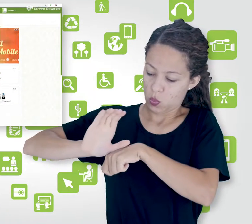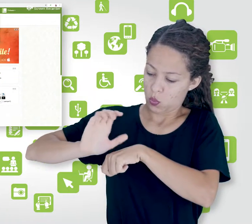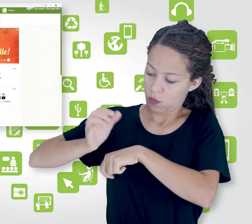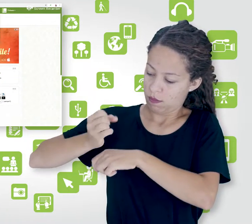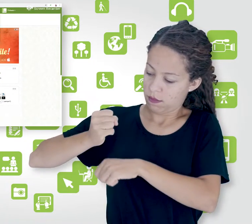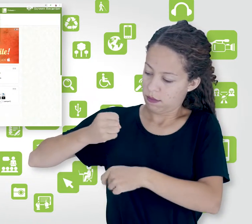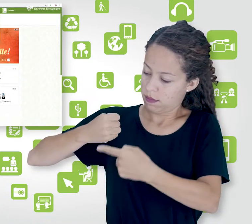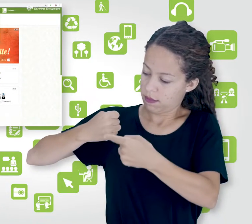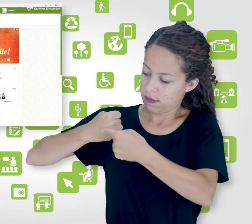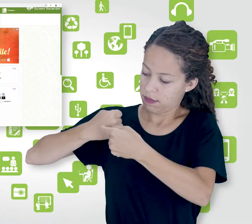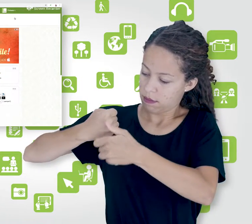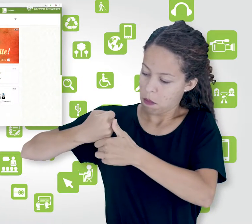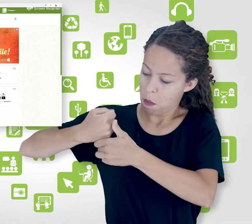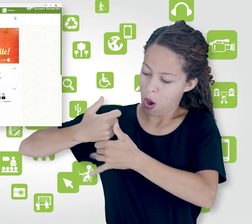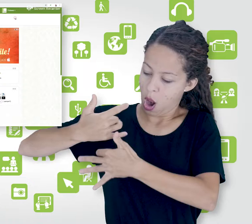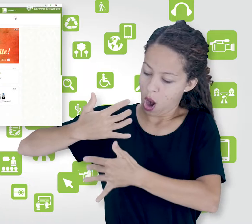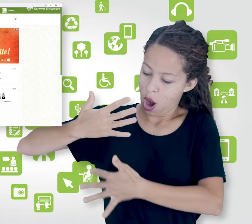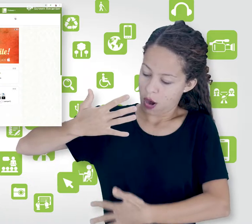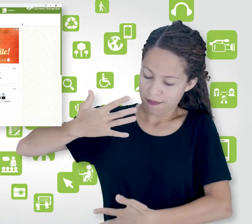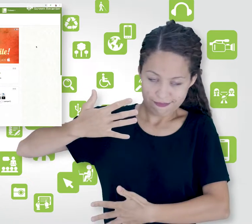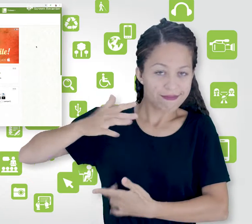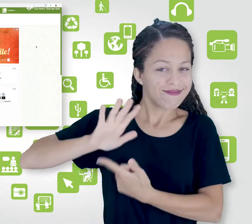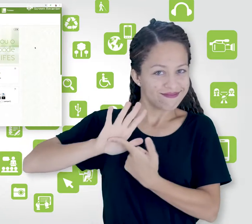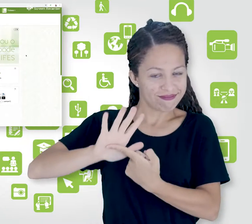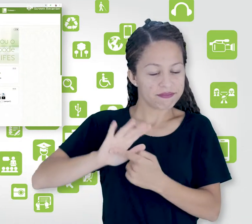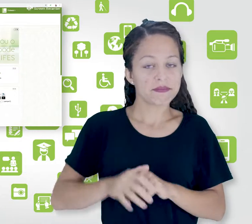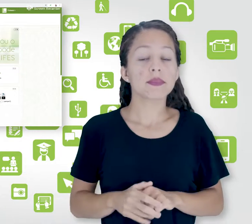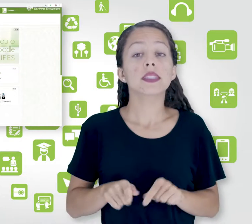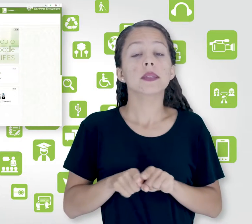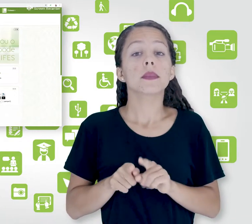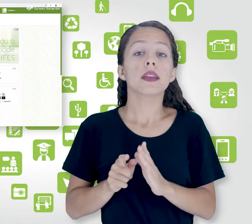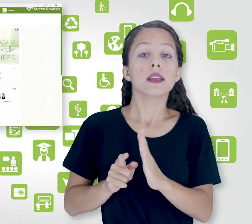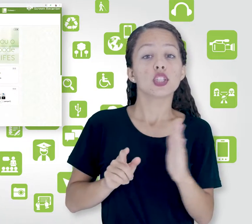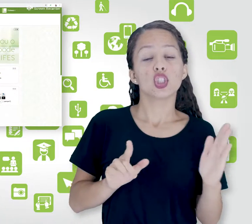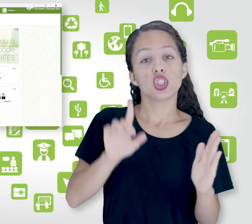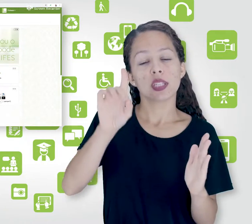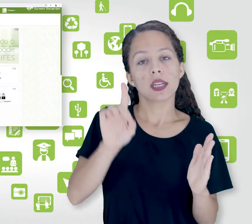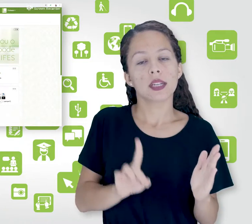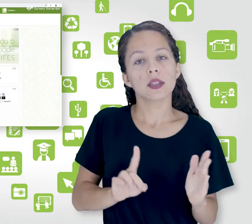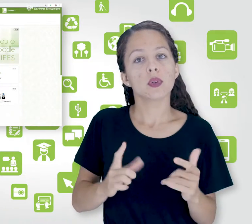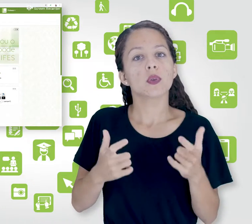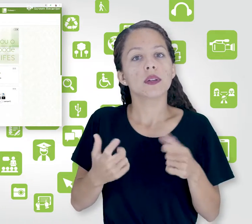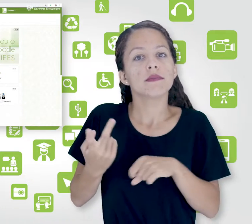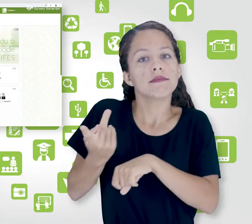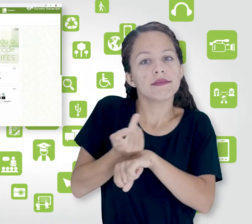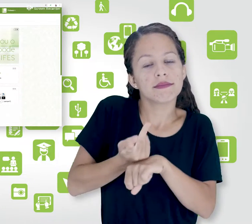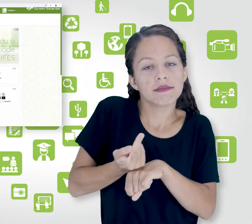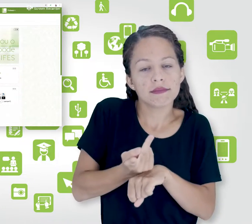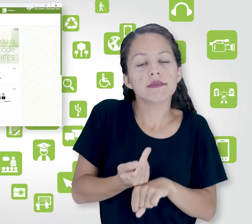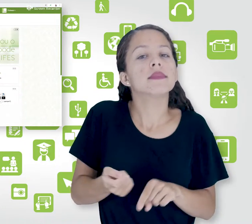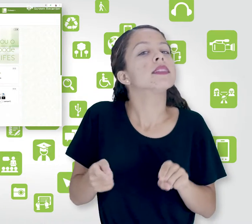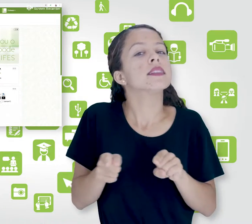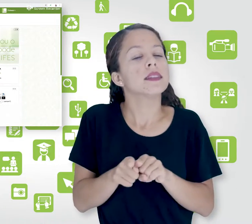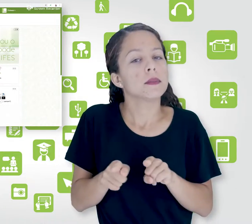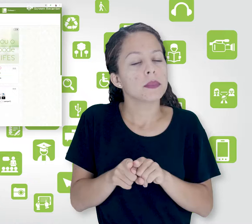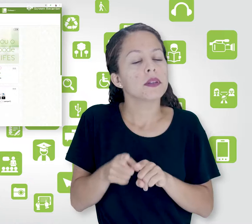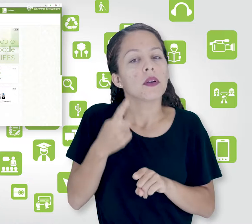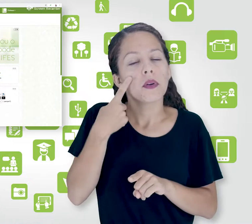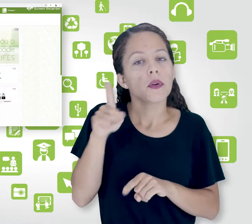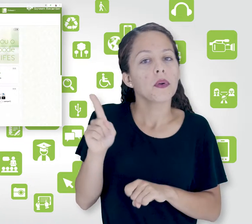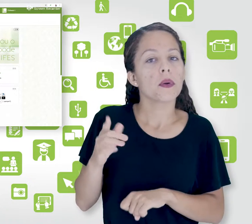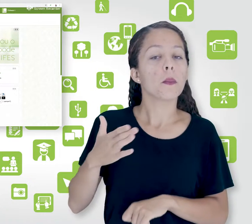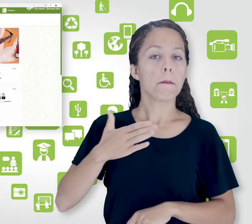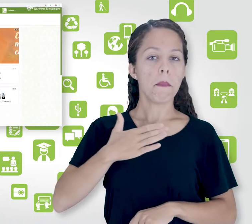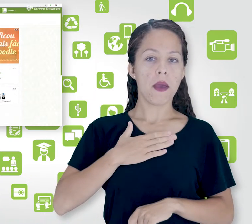menu suspenso de cursos tá certo aqui a direita no bloco de navegação